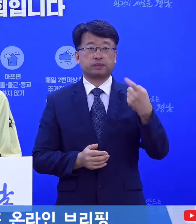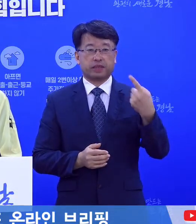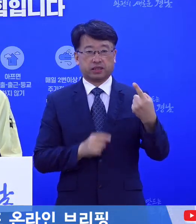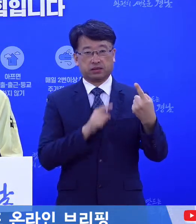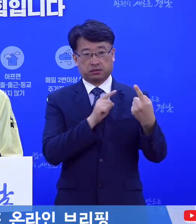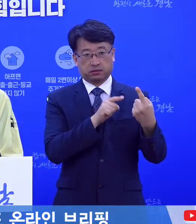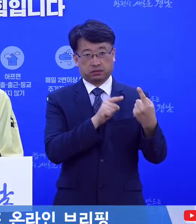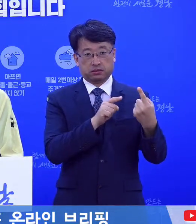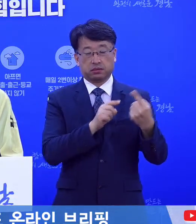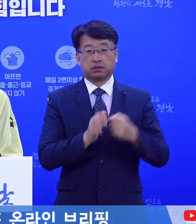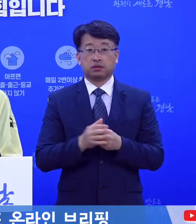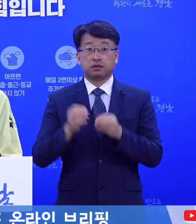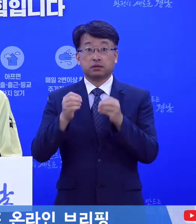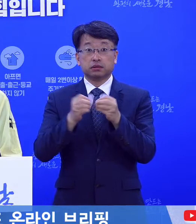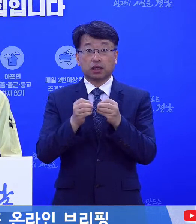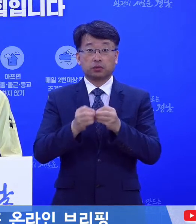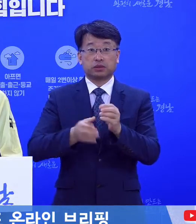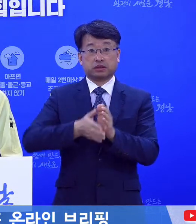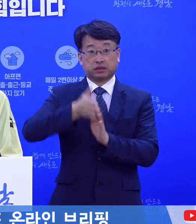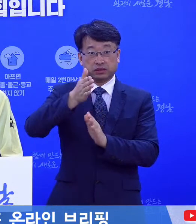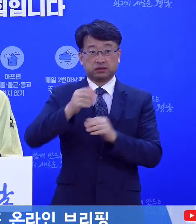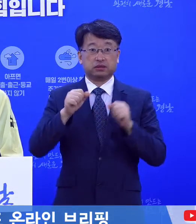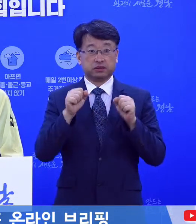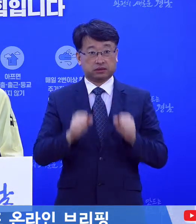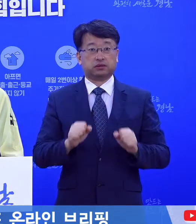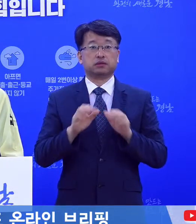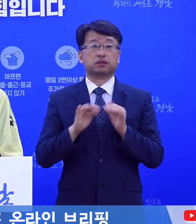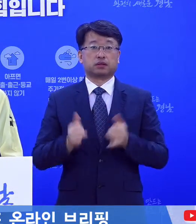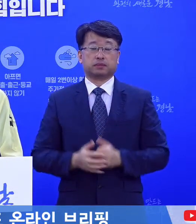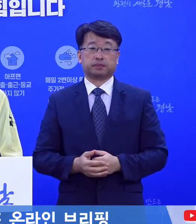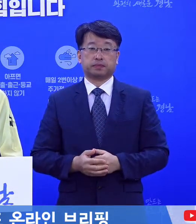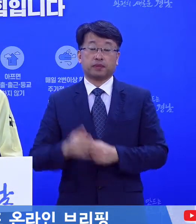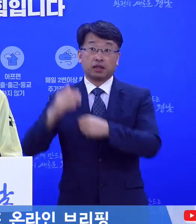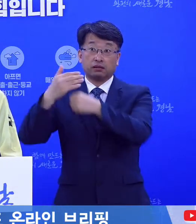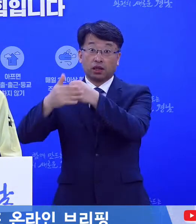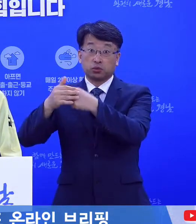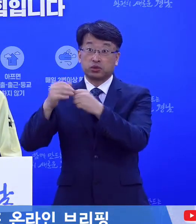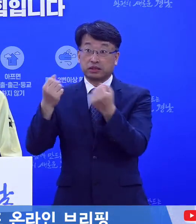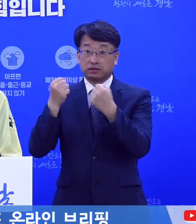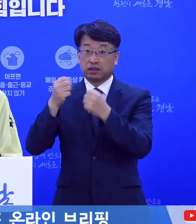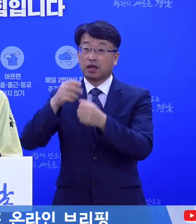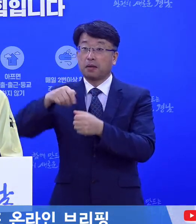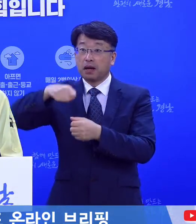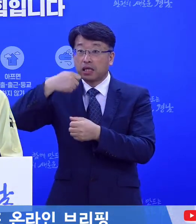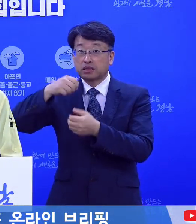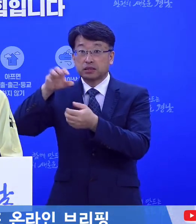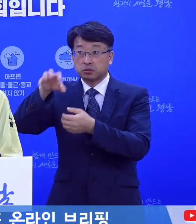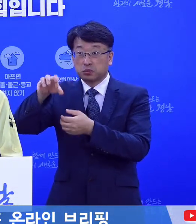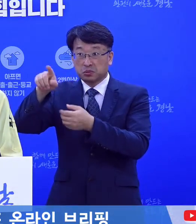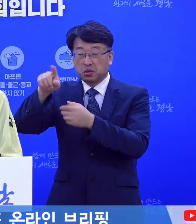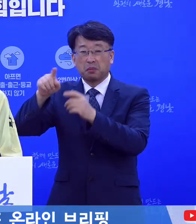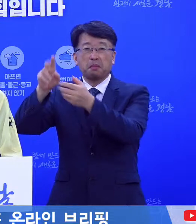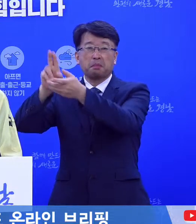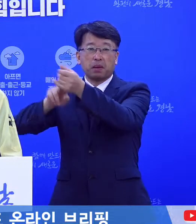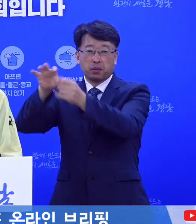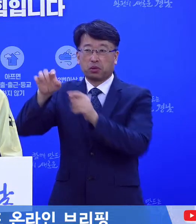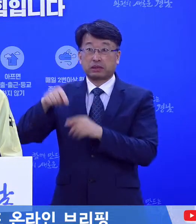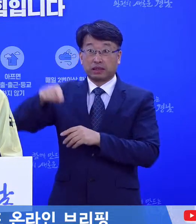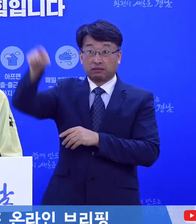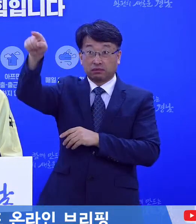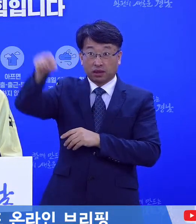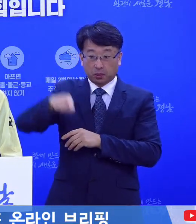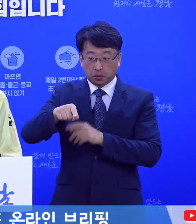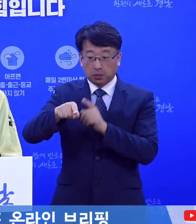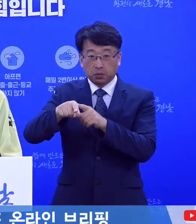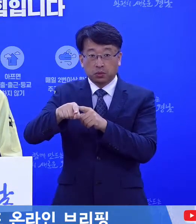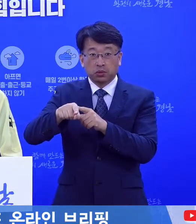261번 확진자는 창원시 거주자입니다. 대구 건강식품 판매 모임에 참석 후 확진된